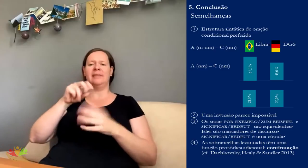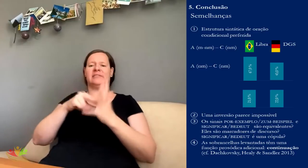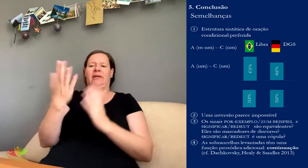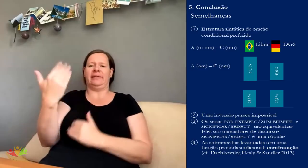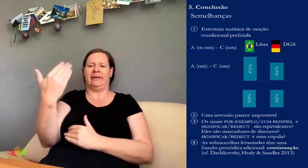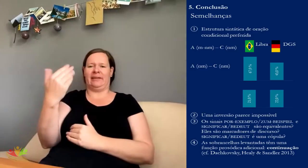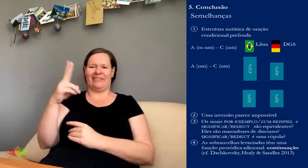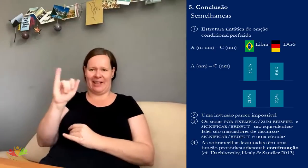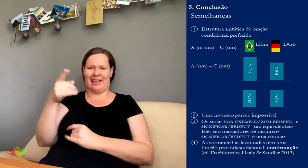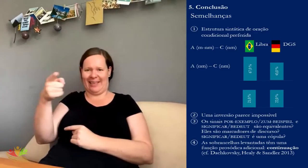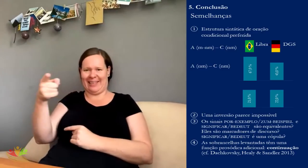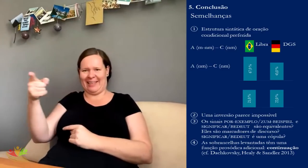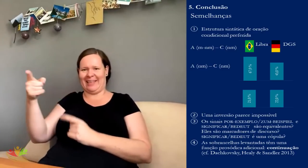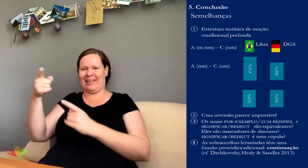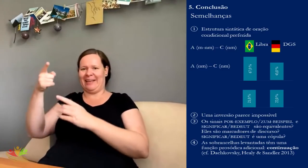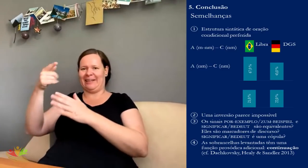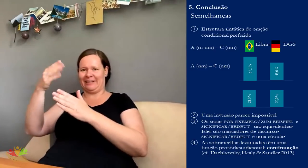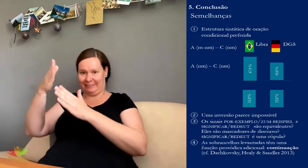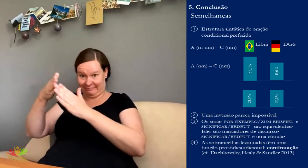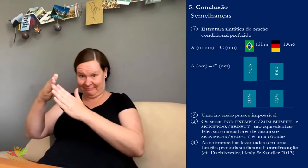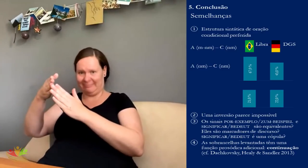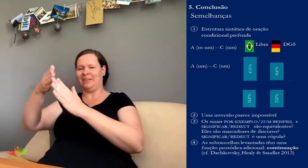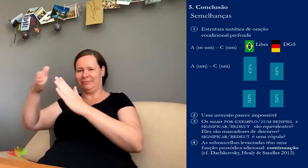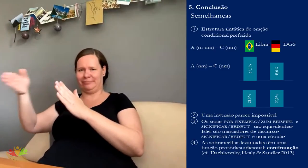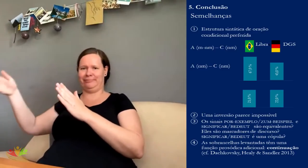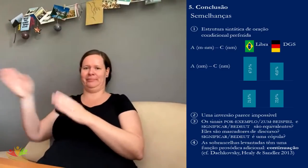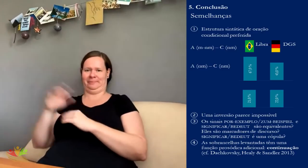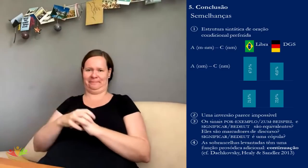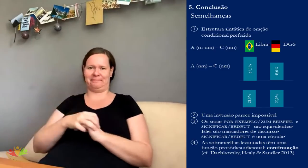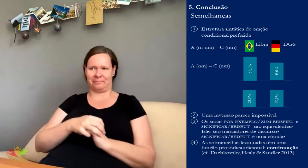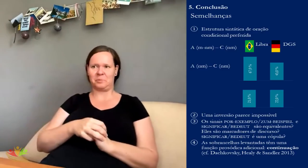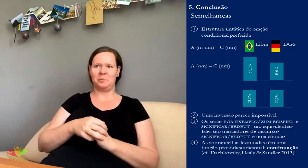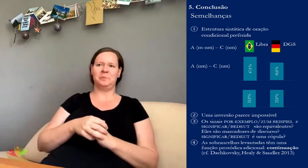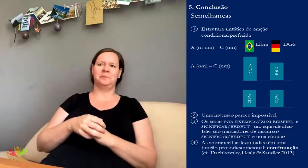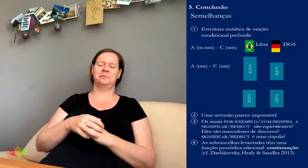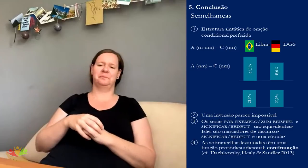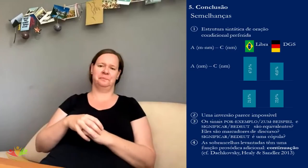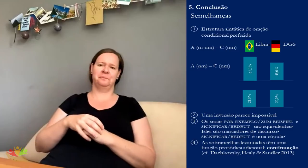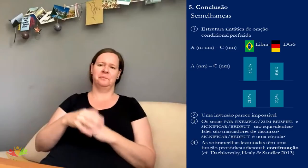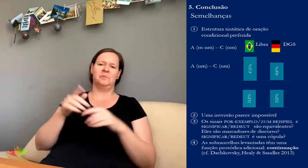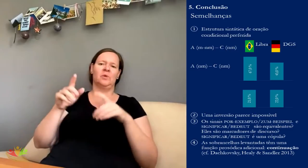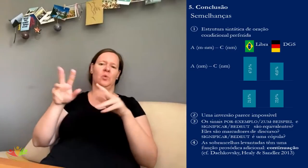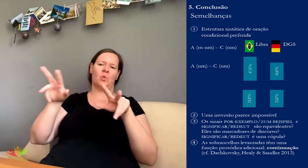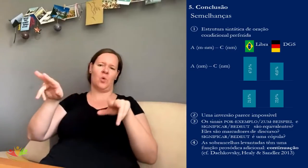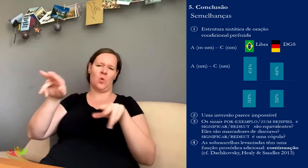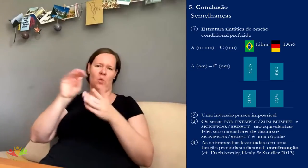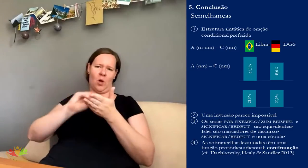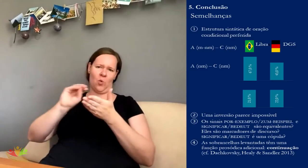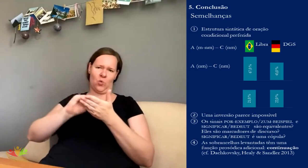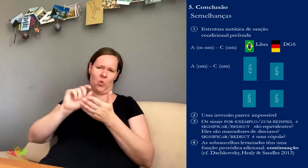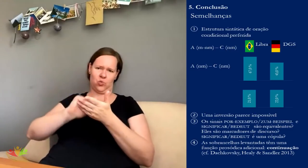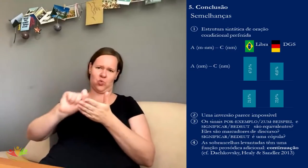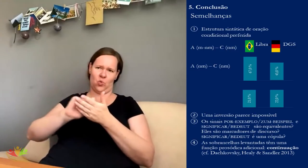levanta essa cabeça, ela cria uma expectativa de que virá algo de continuação.